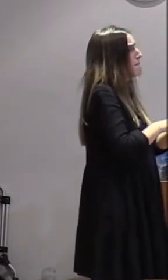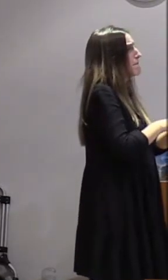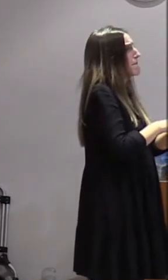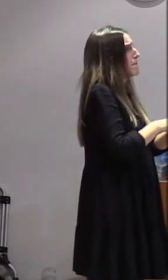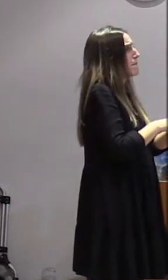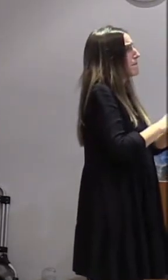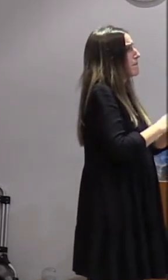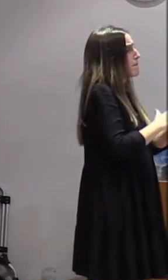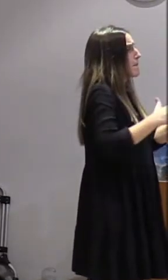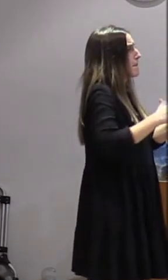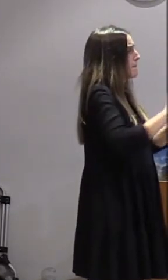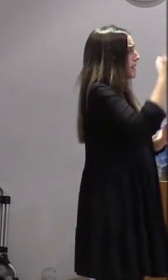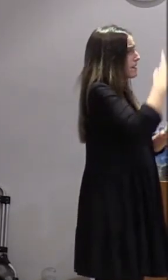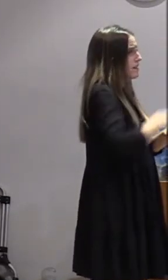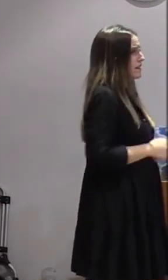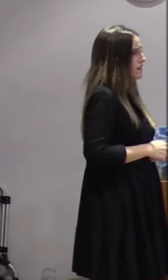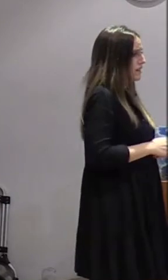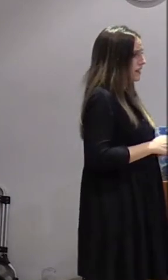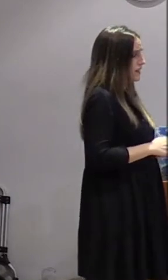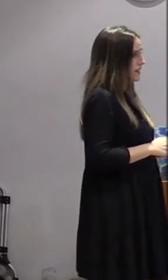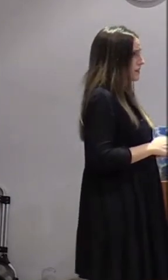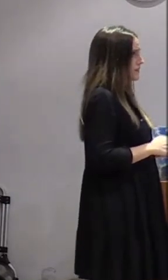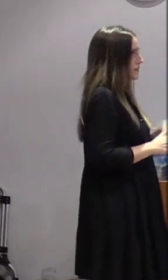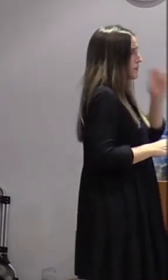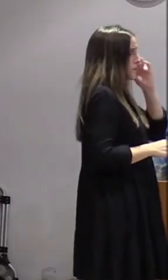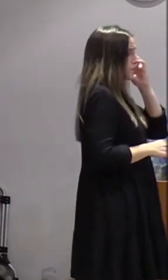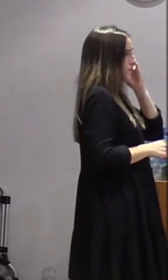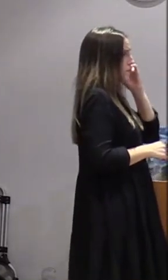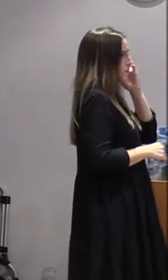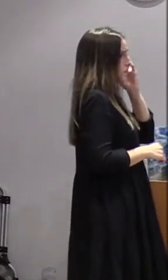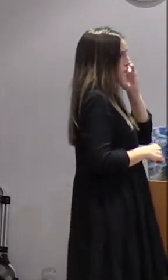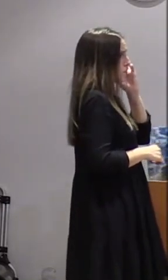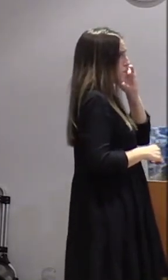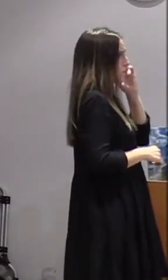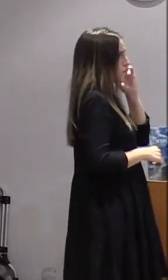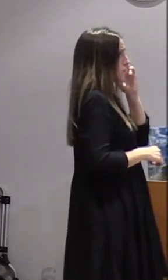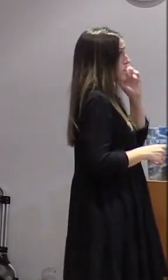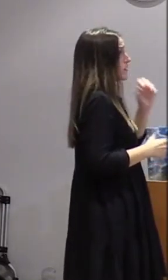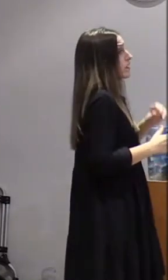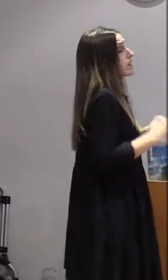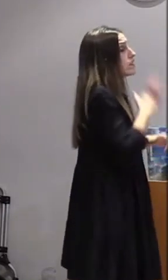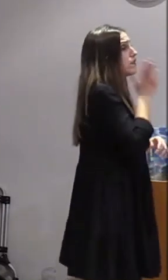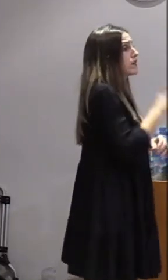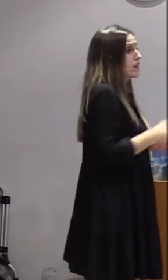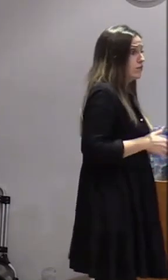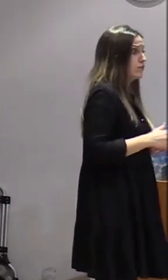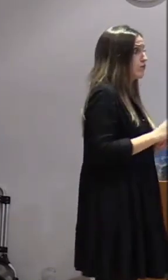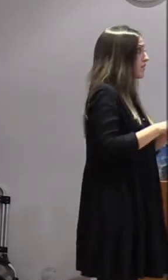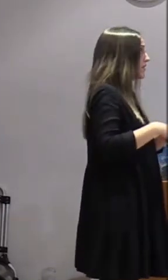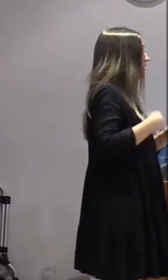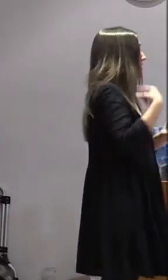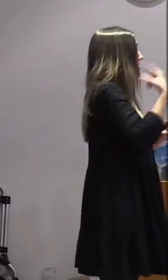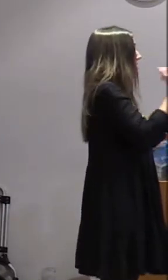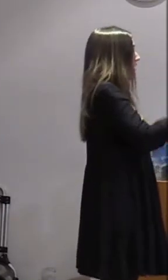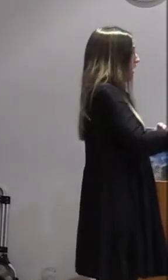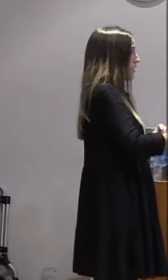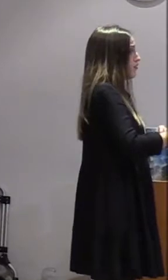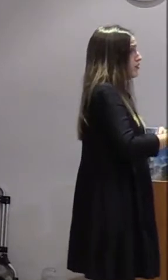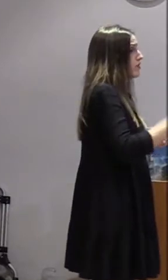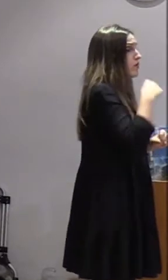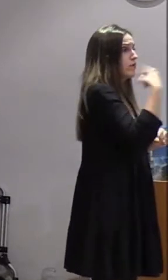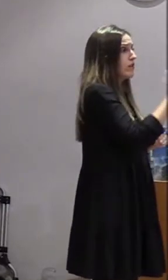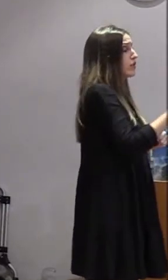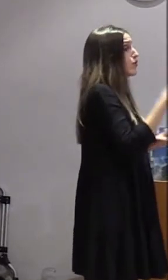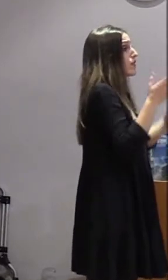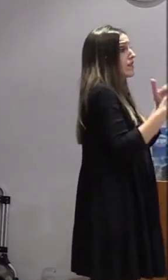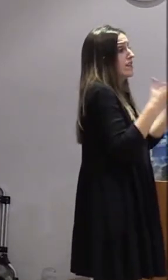y hasta 10.000 años atrás tampoco había habido algo igual. Y provocó lo que al año siguiente se llama en climatología el año sin verano, es